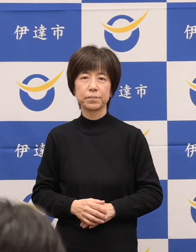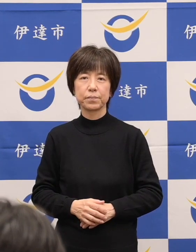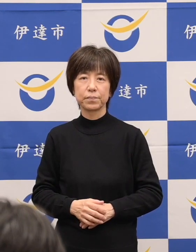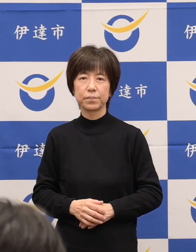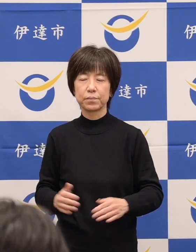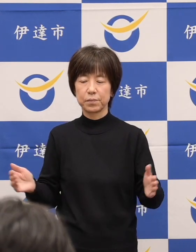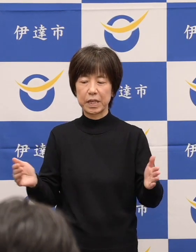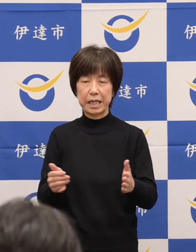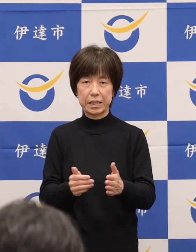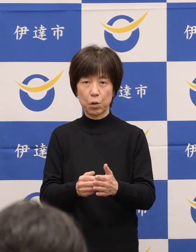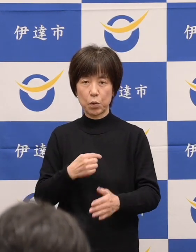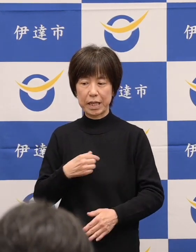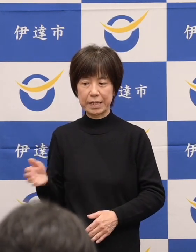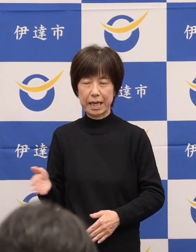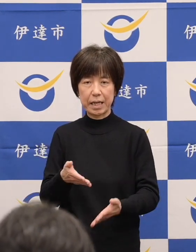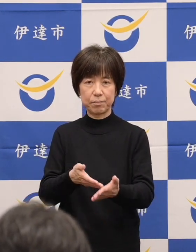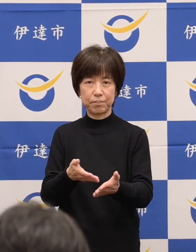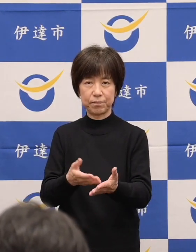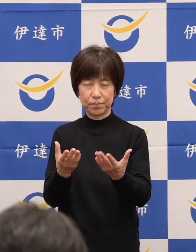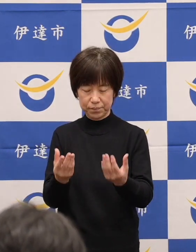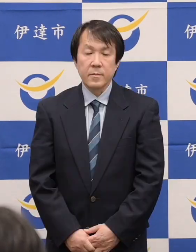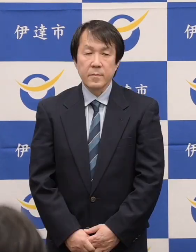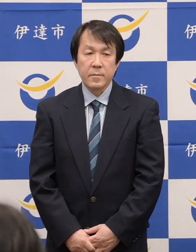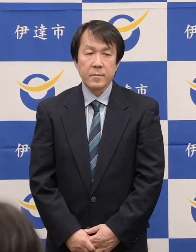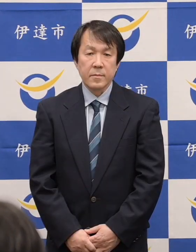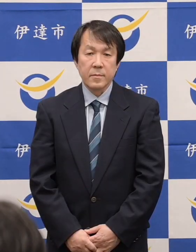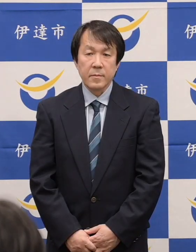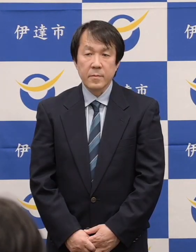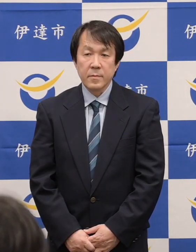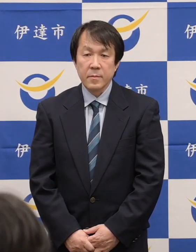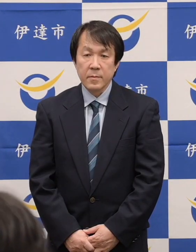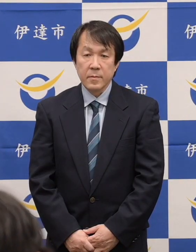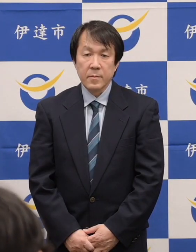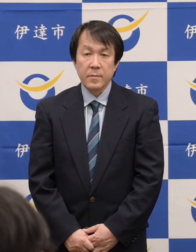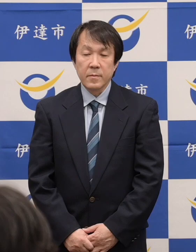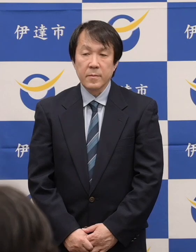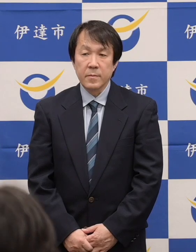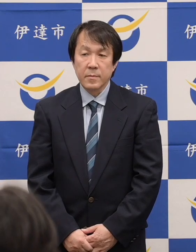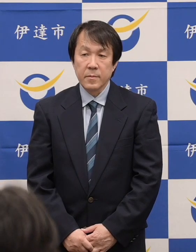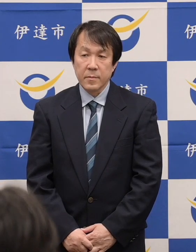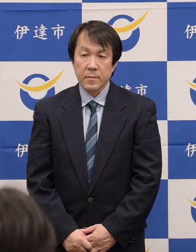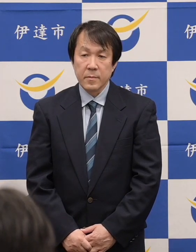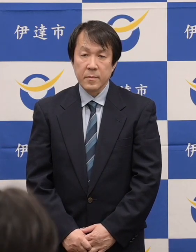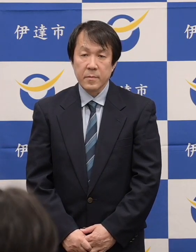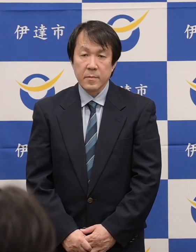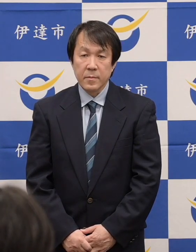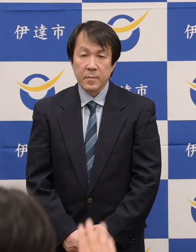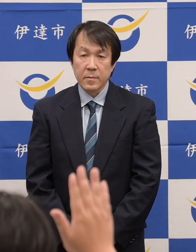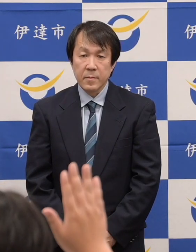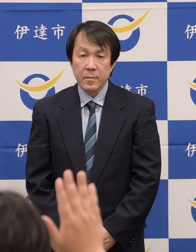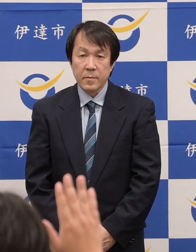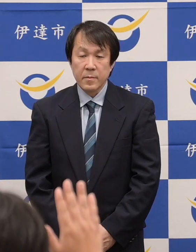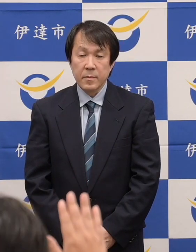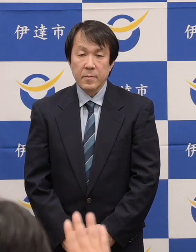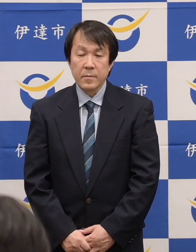い、以上、私からの説明でありました。 それでは、質問のある方によって挙手を。